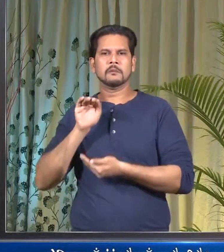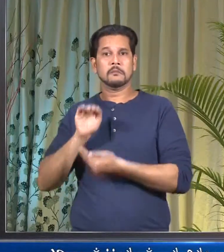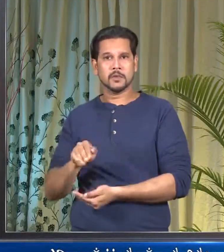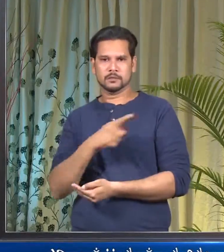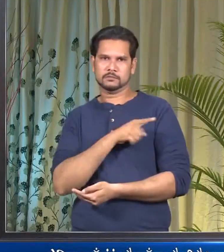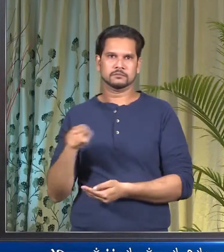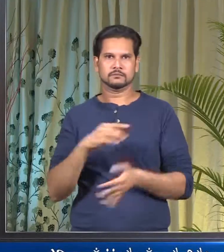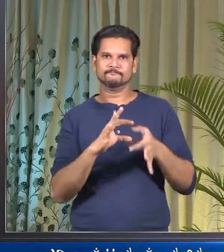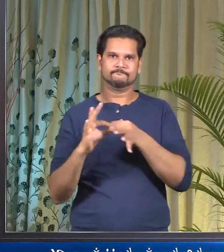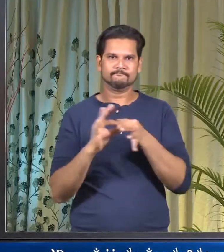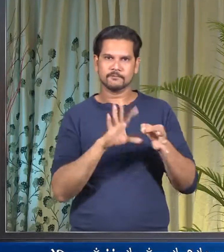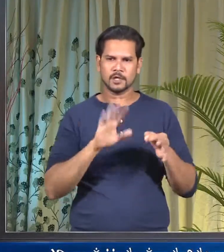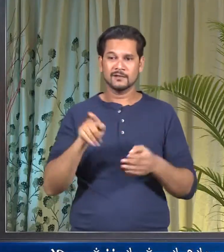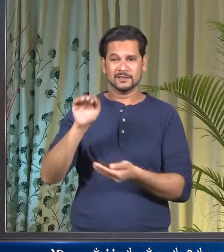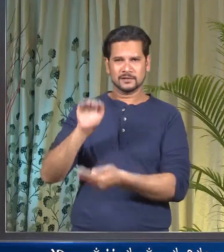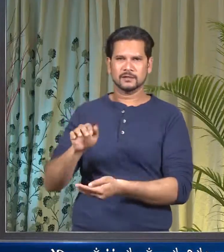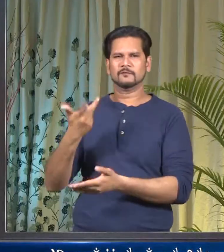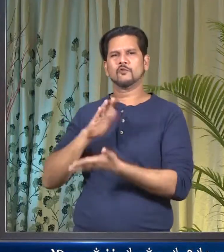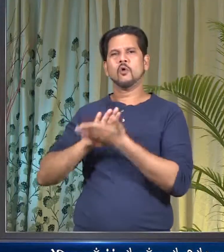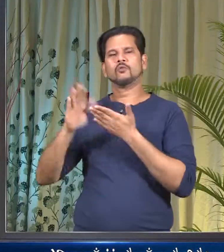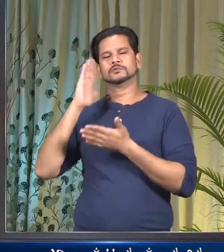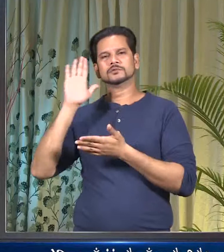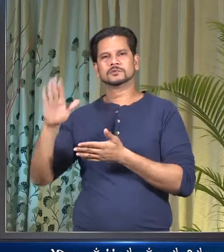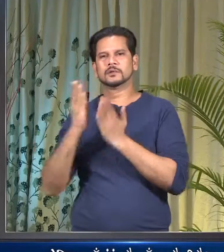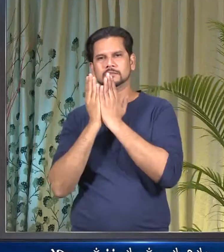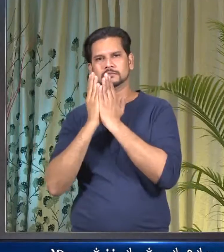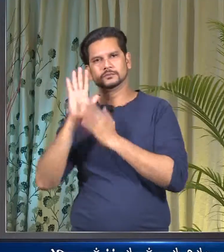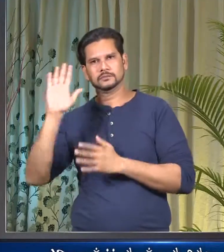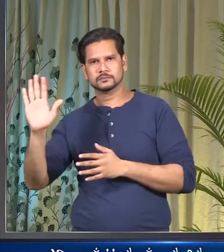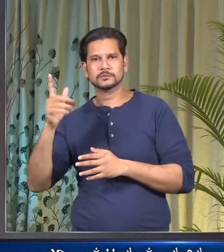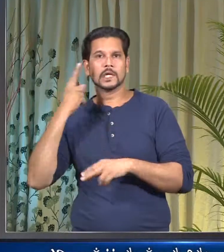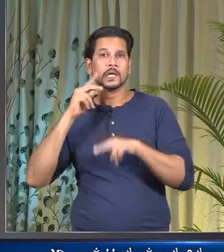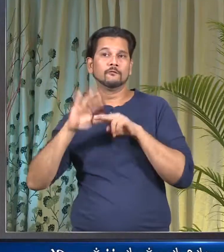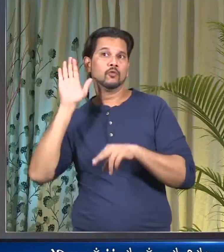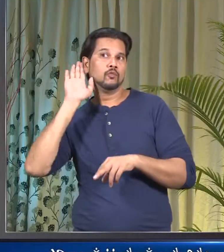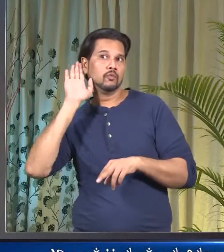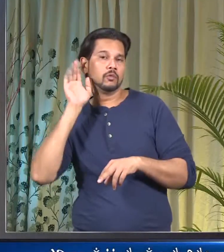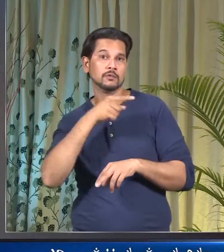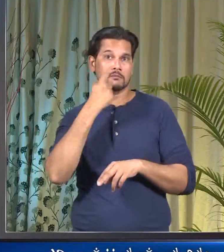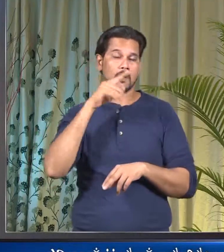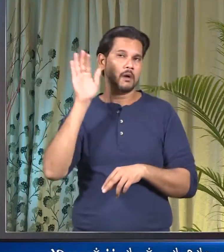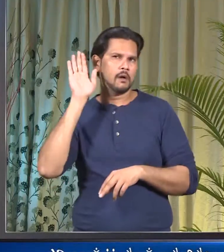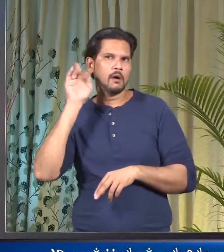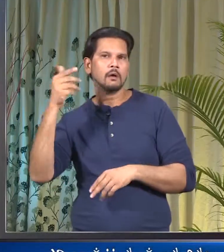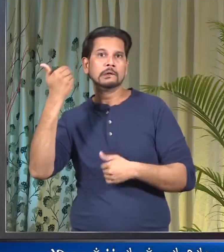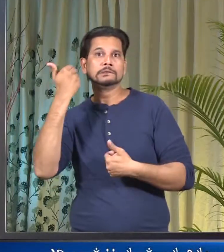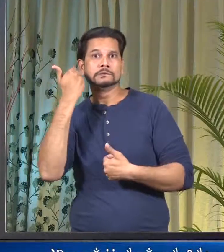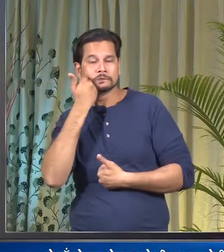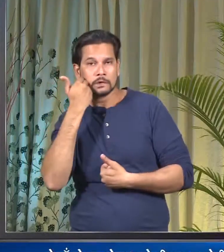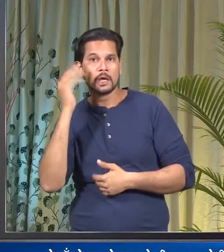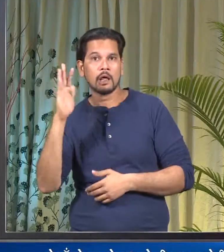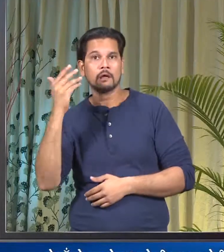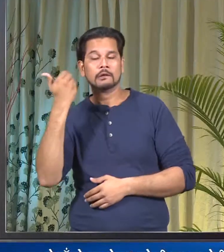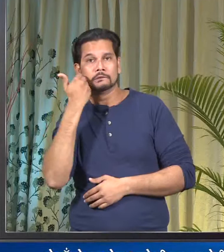हॉस्टल में पढ़ रहा हो और वहाँ से खबर आ जाए कि उसकी तब्यट ठीक नहीं है